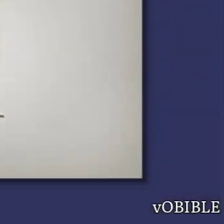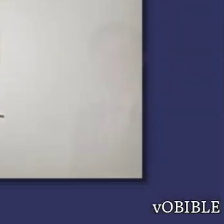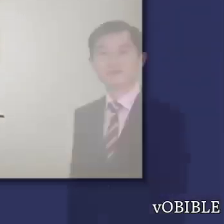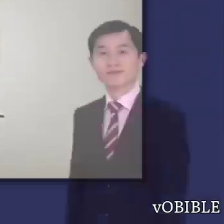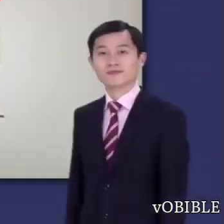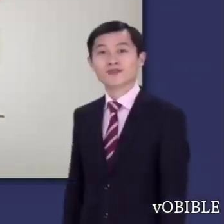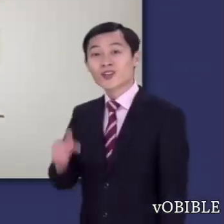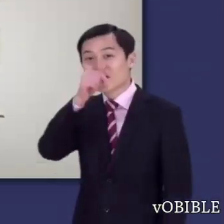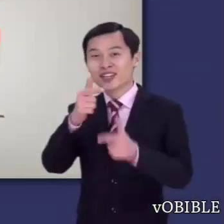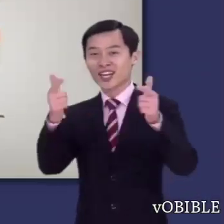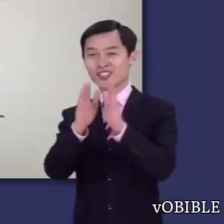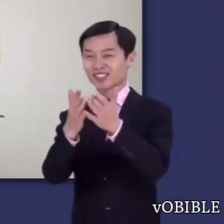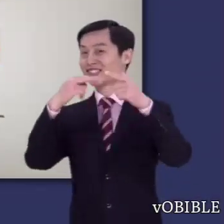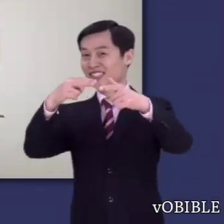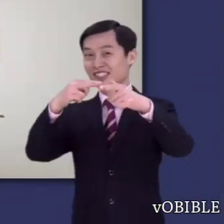犹大书简介。